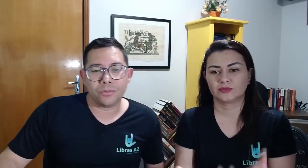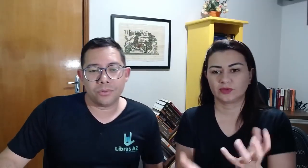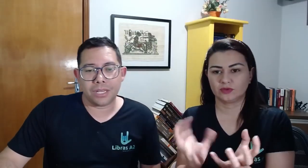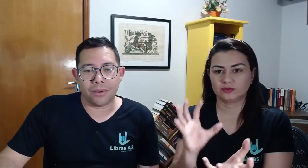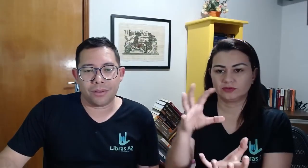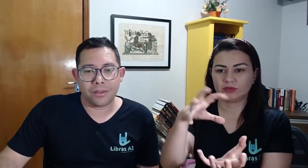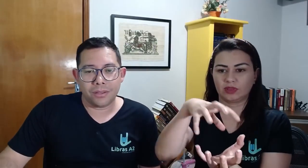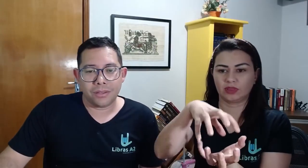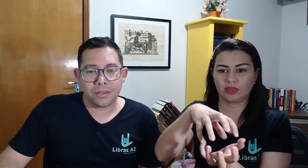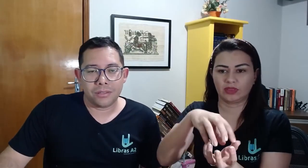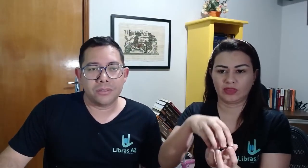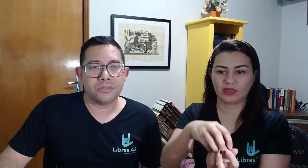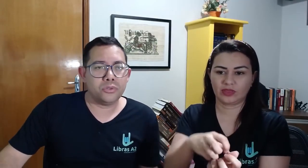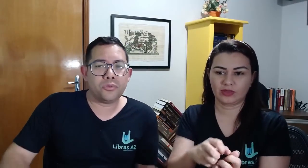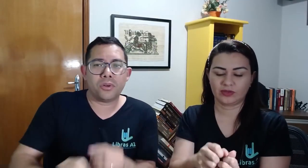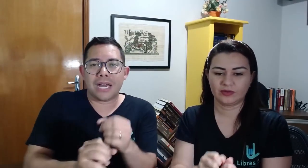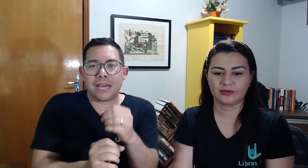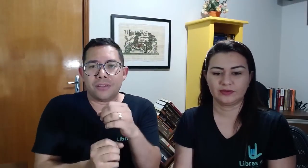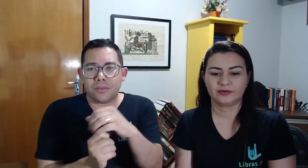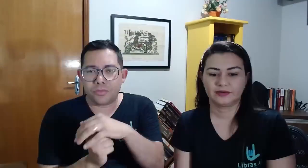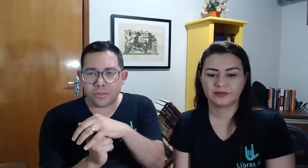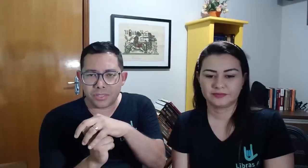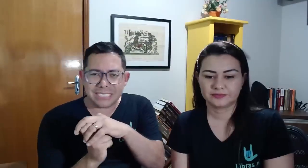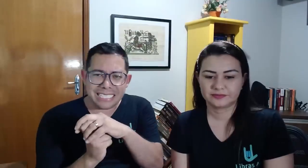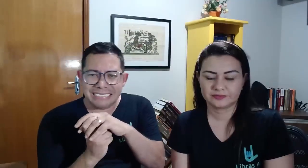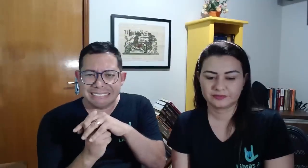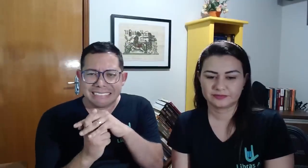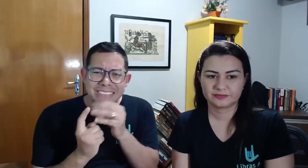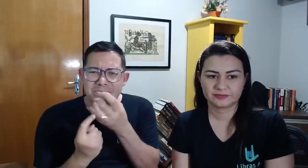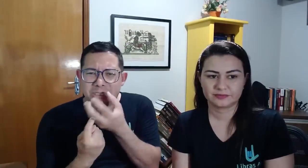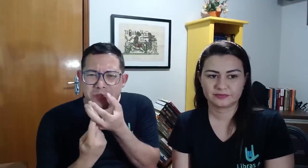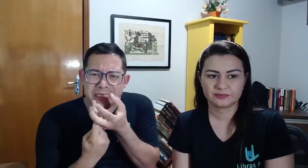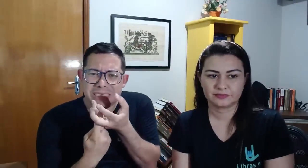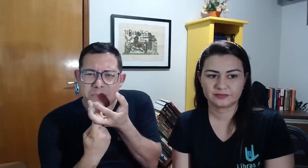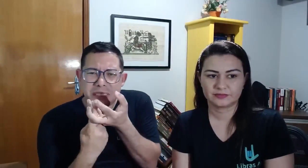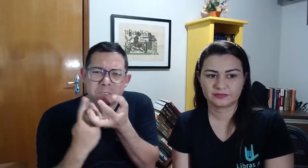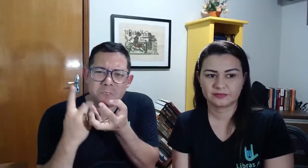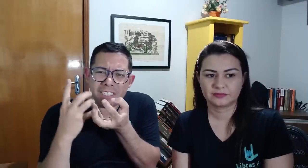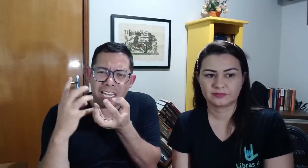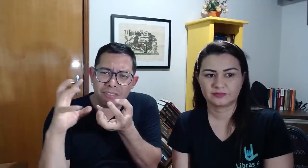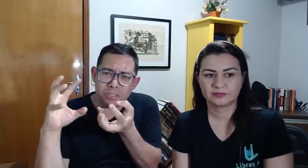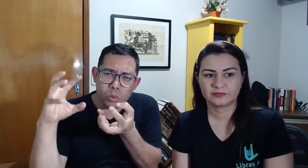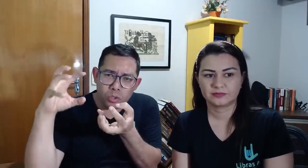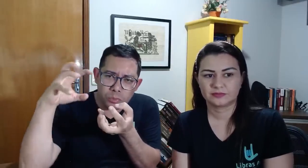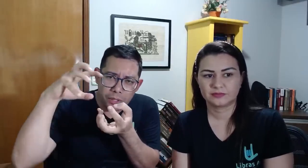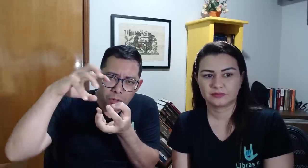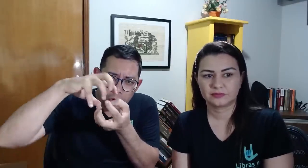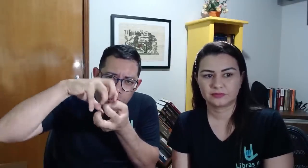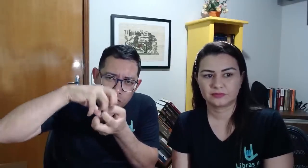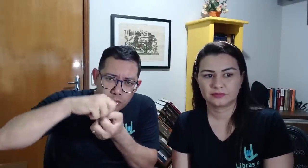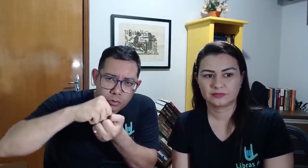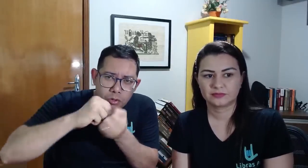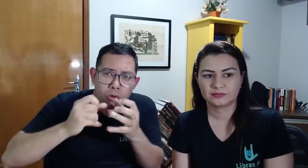olha lá, ó. Sufocaram, então foi saindo o espinho, e ela fez, ó, o espinho sufocou